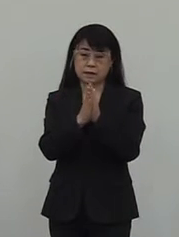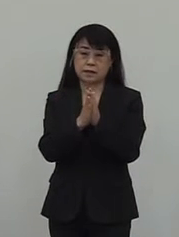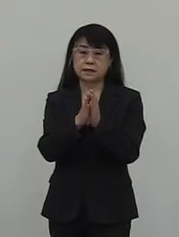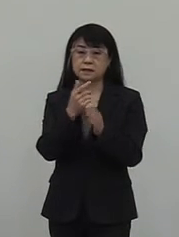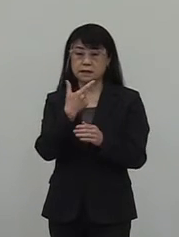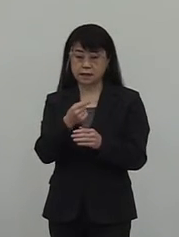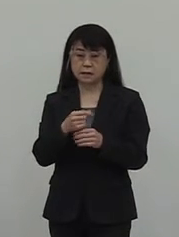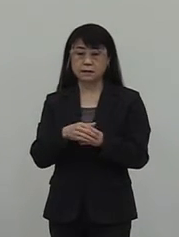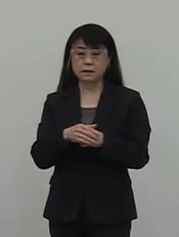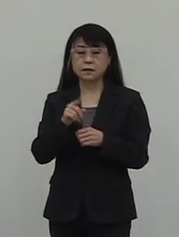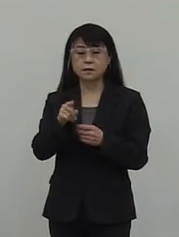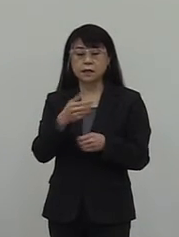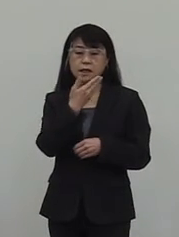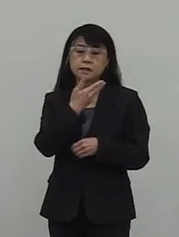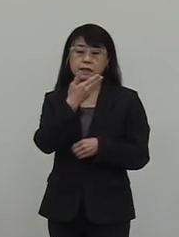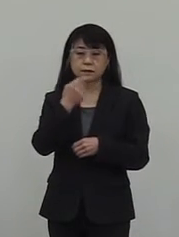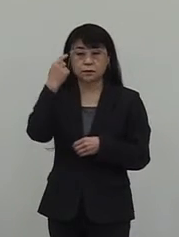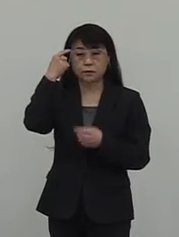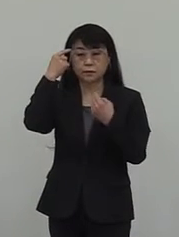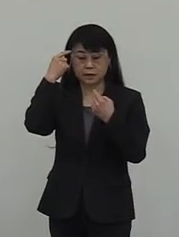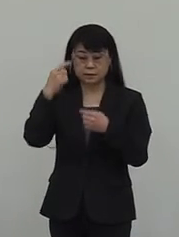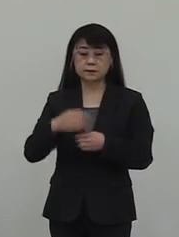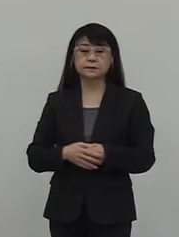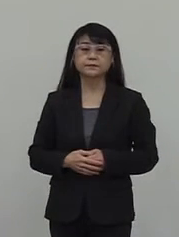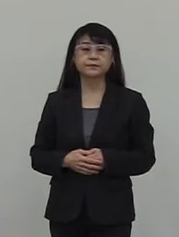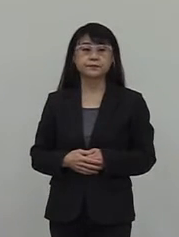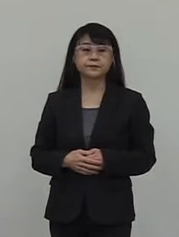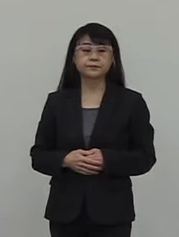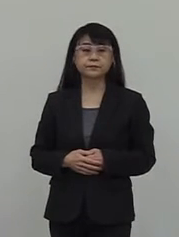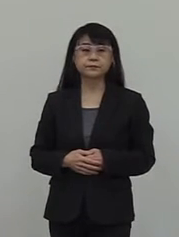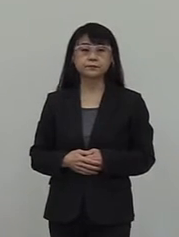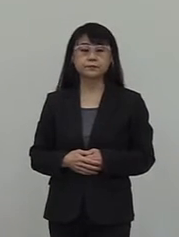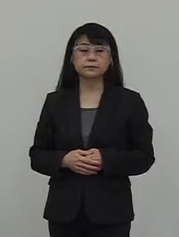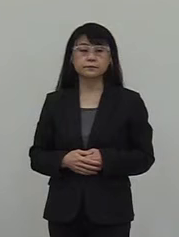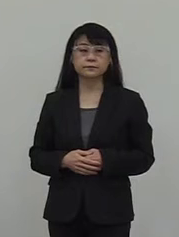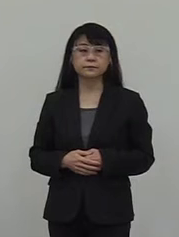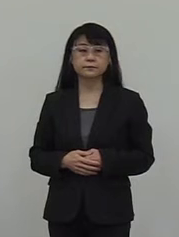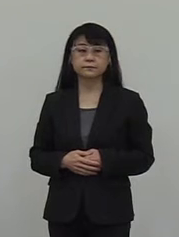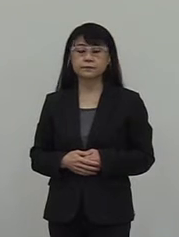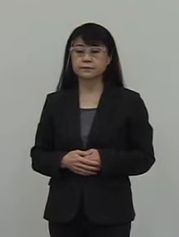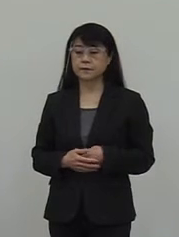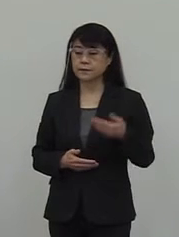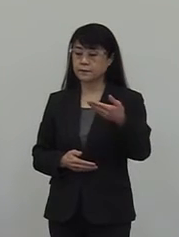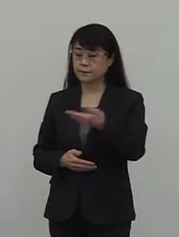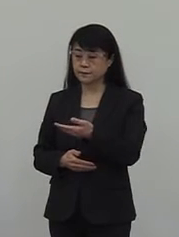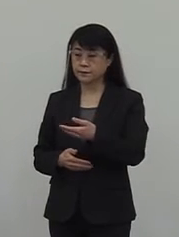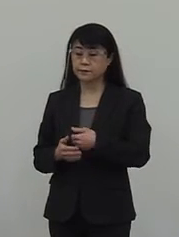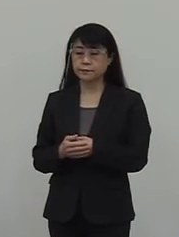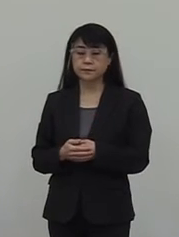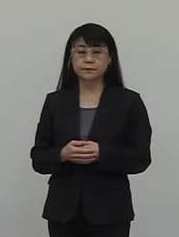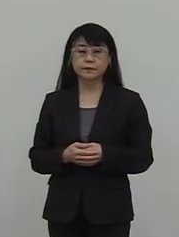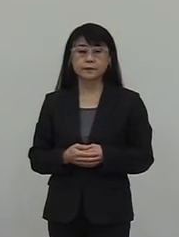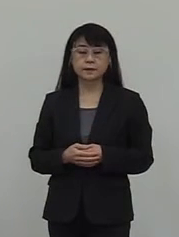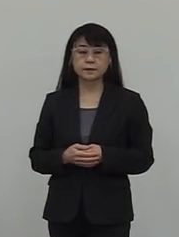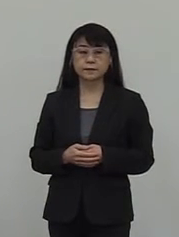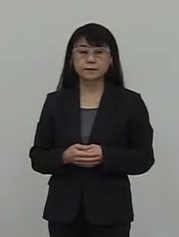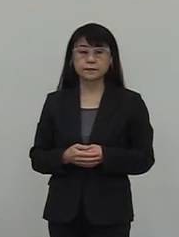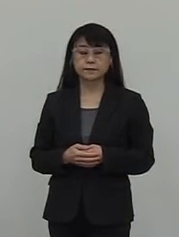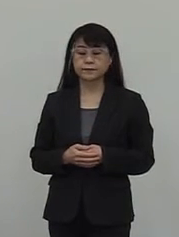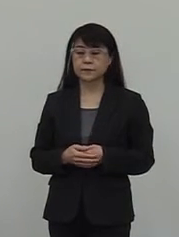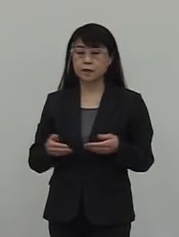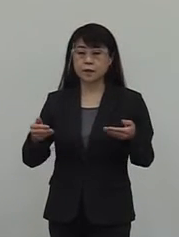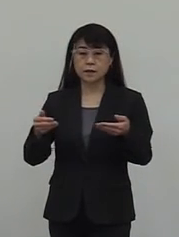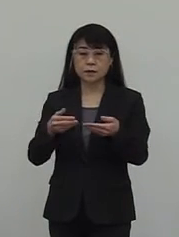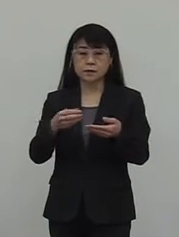が、大変大事ではないかなというふうに思っております。 最後に、クラスターの件なんですけれども、